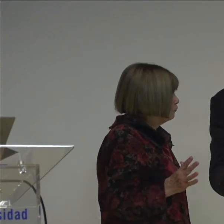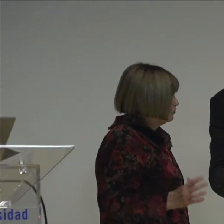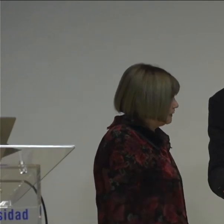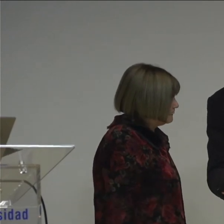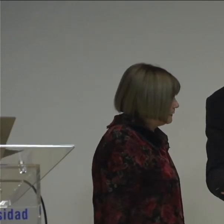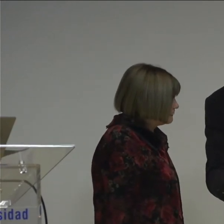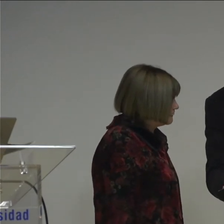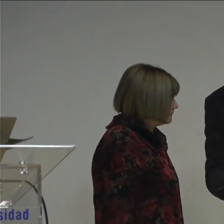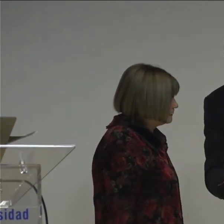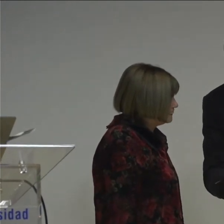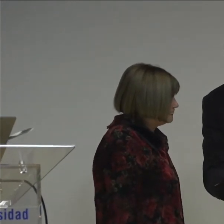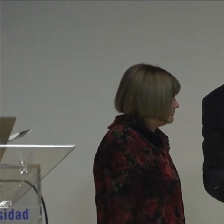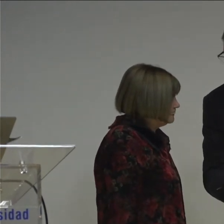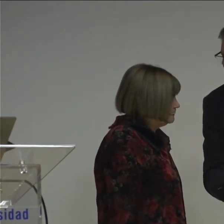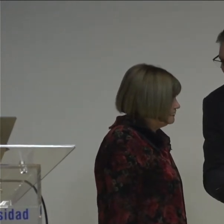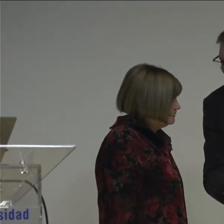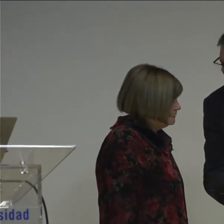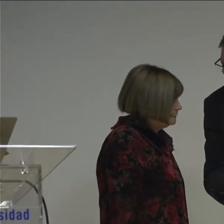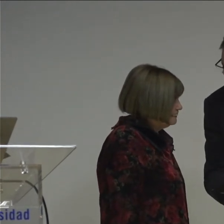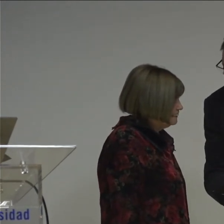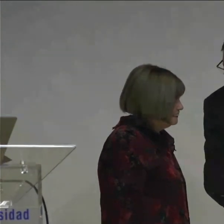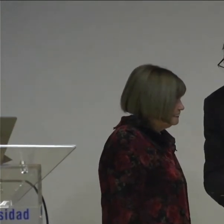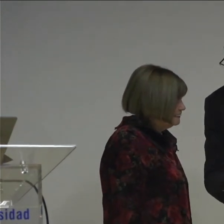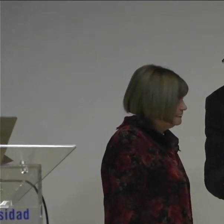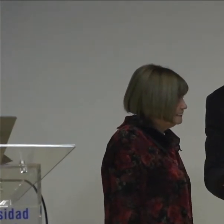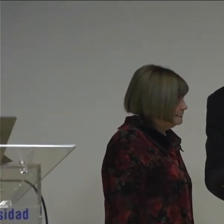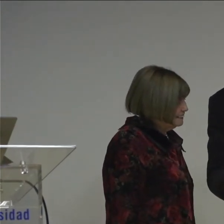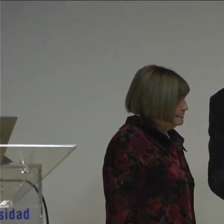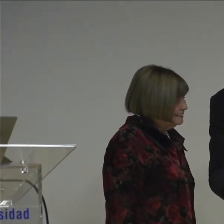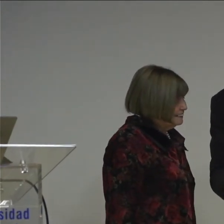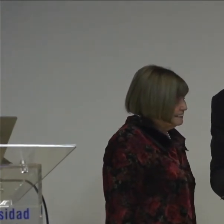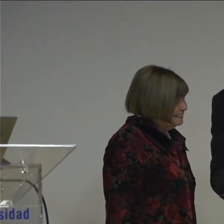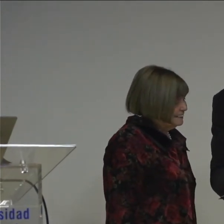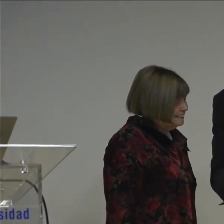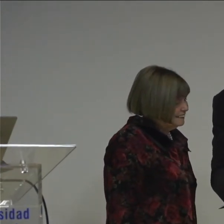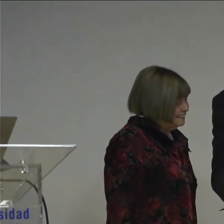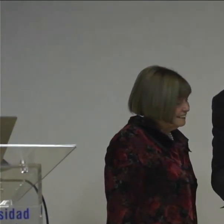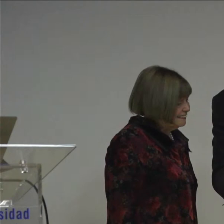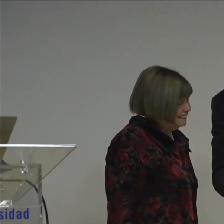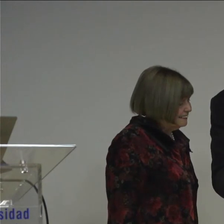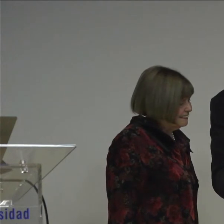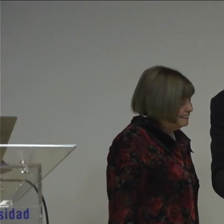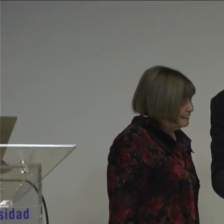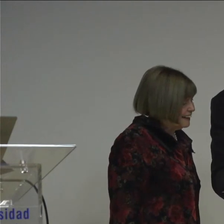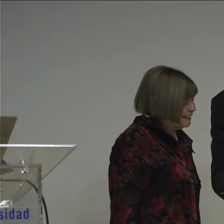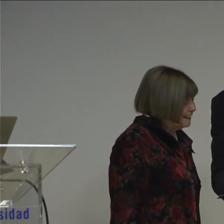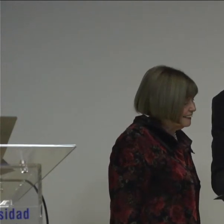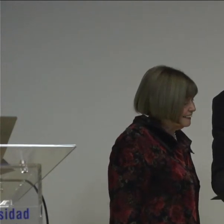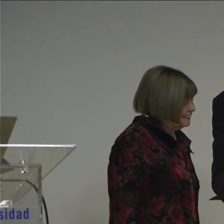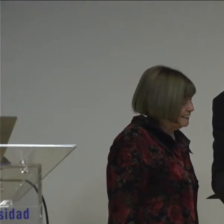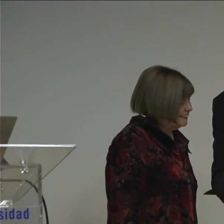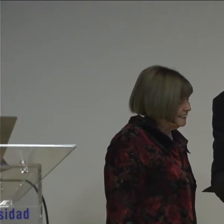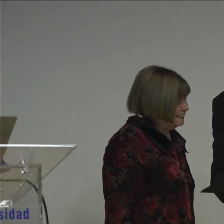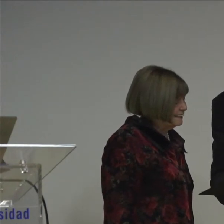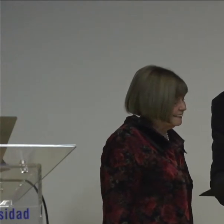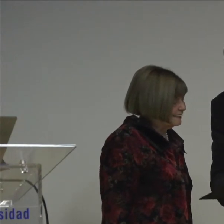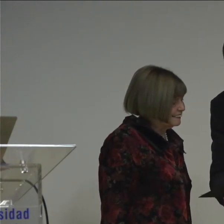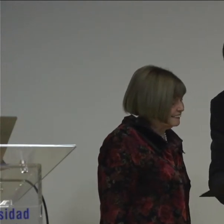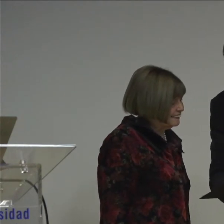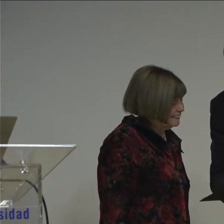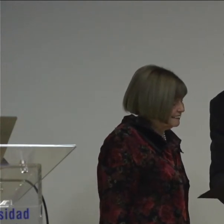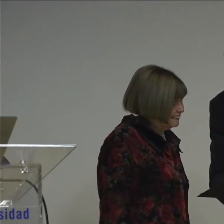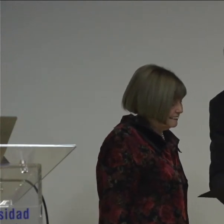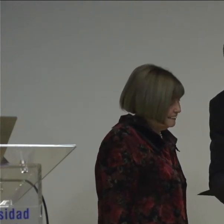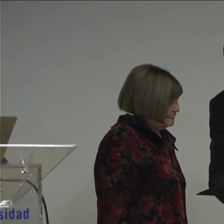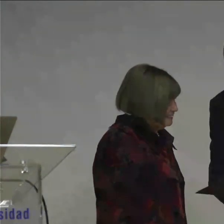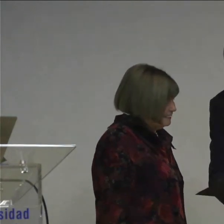consagrado y que en su día fue un artista joven en nuestro concurso nacional con esta obra el bordo y el espino una